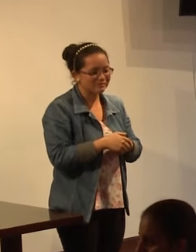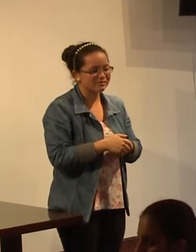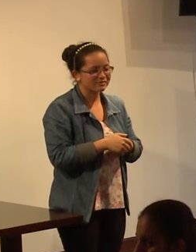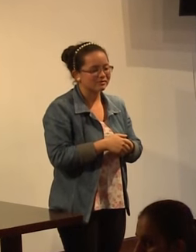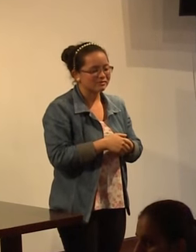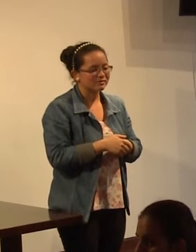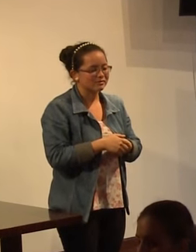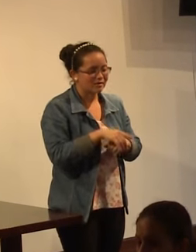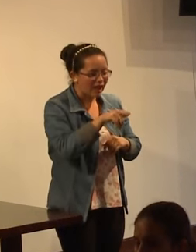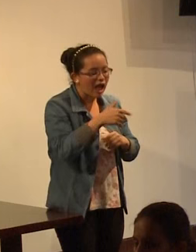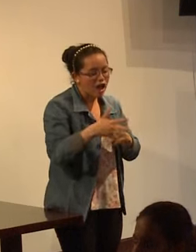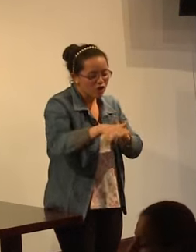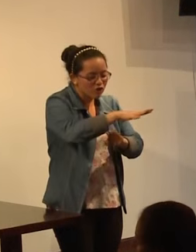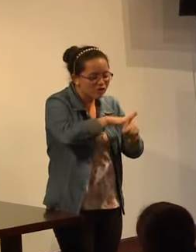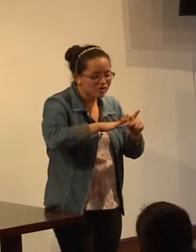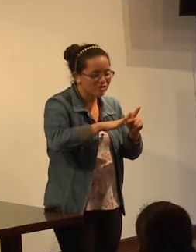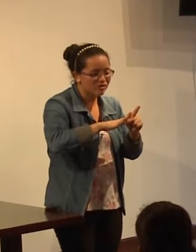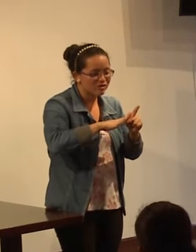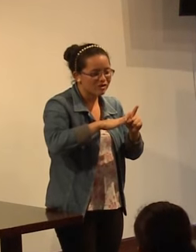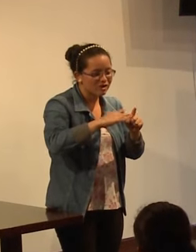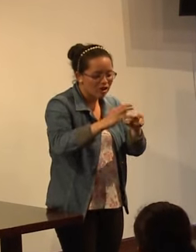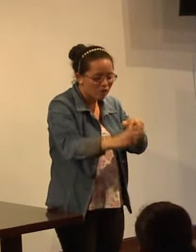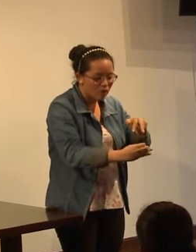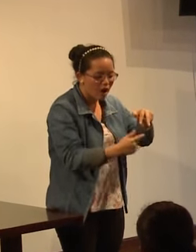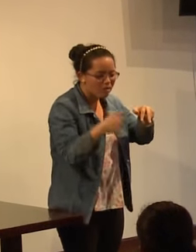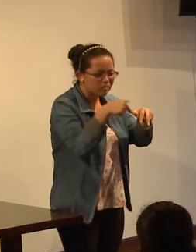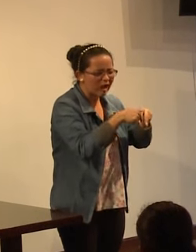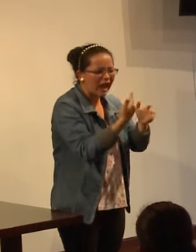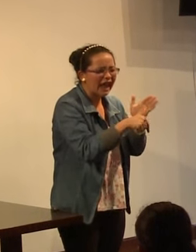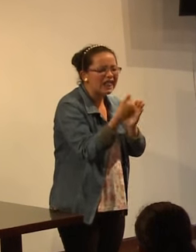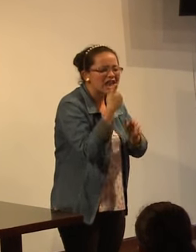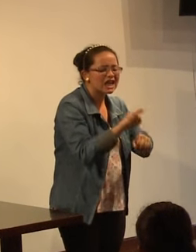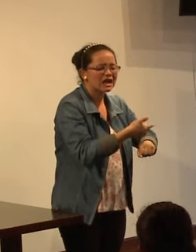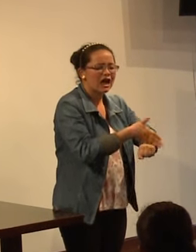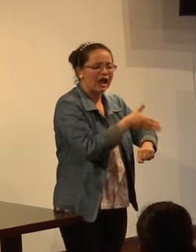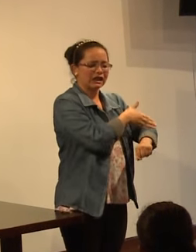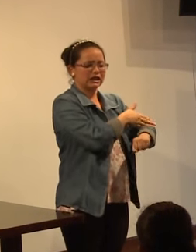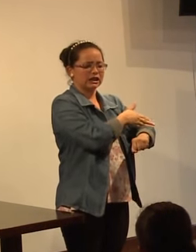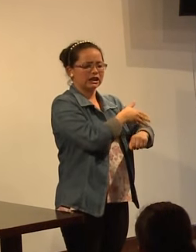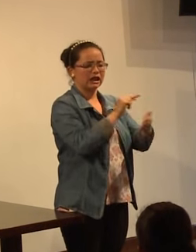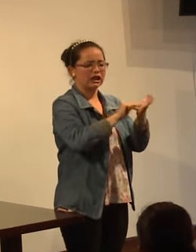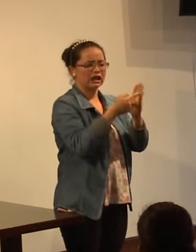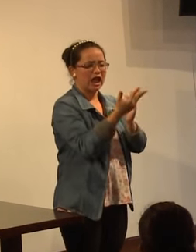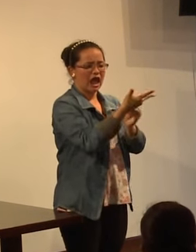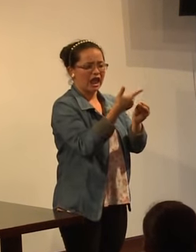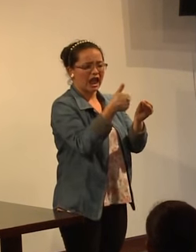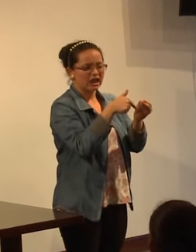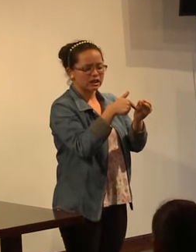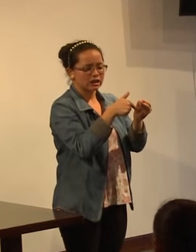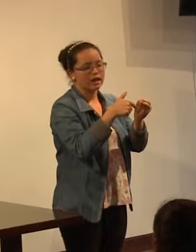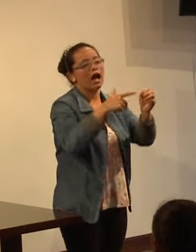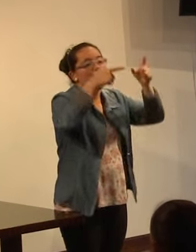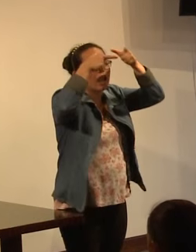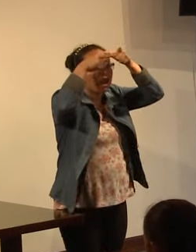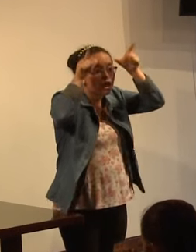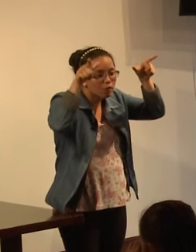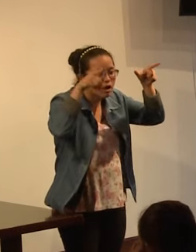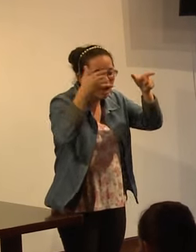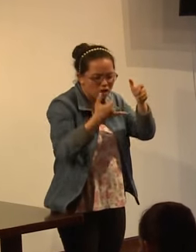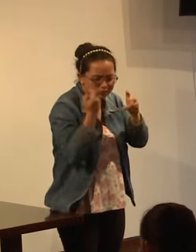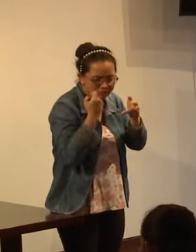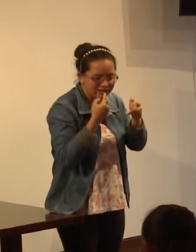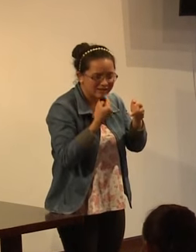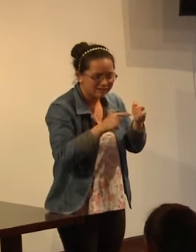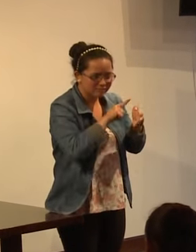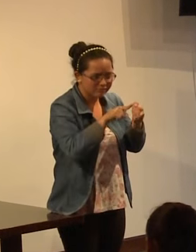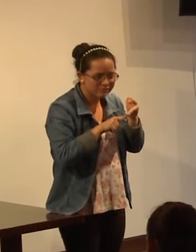la educación artística en el contexto escolar, lo primero que dijimos, ¿qué fue? ¿Que el arte es qué? Un lenguaje. Y lo segundo, que acabamos de decir, para